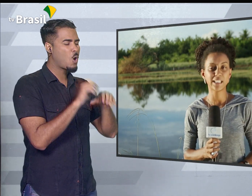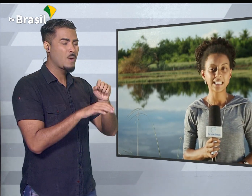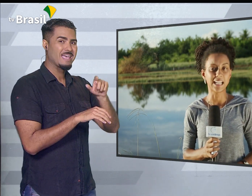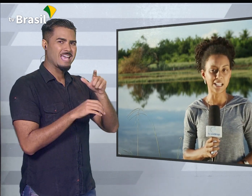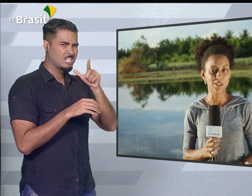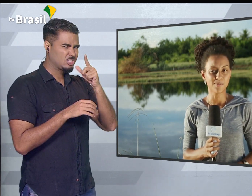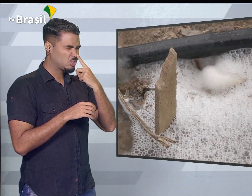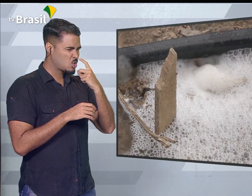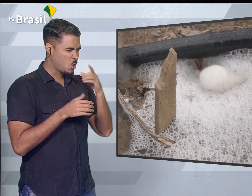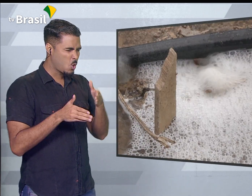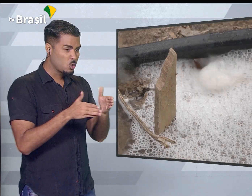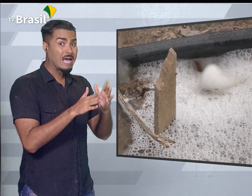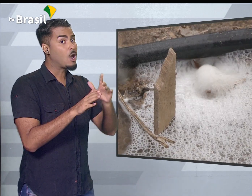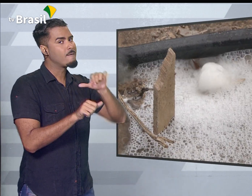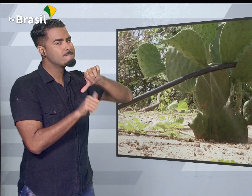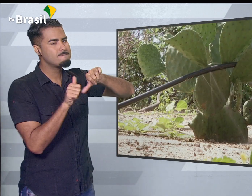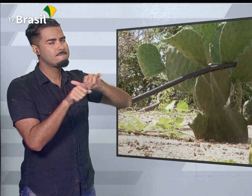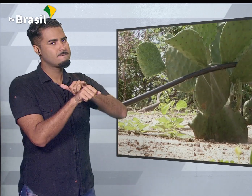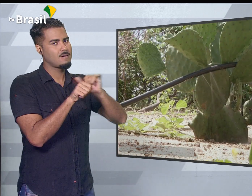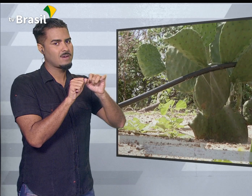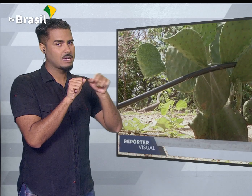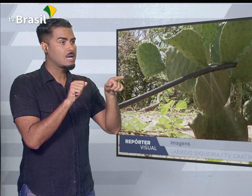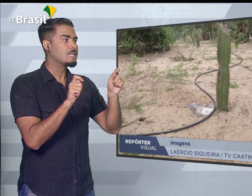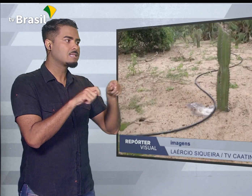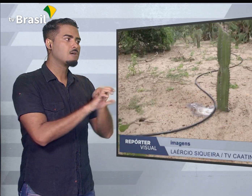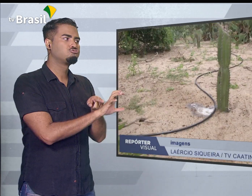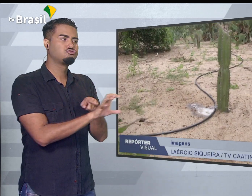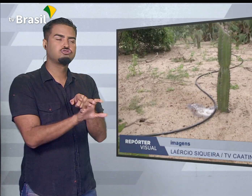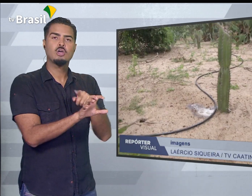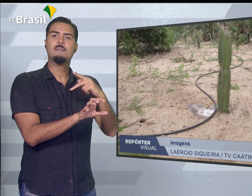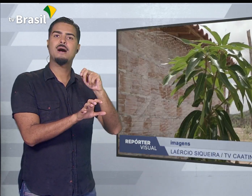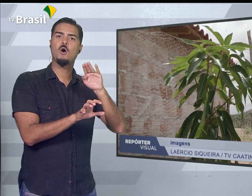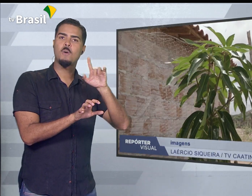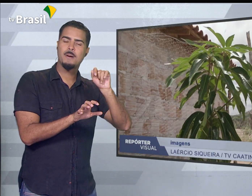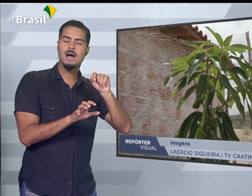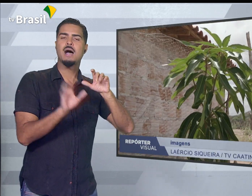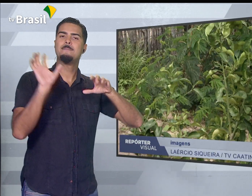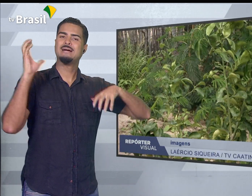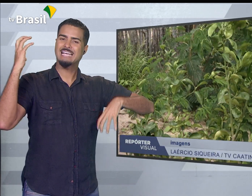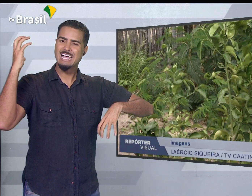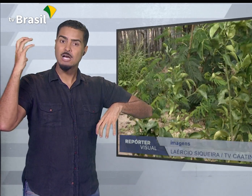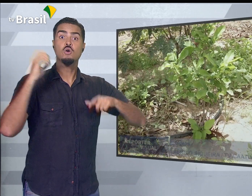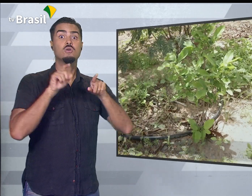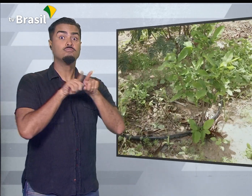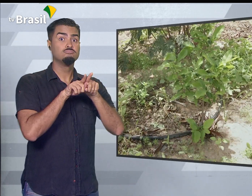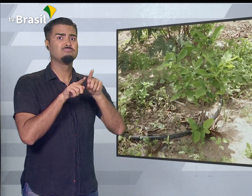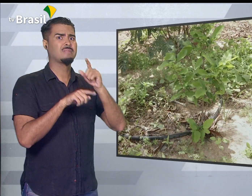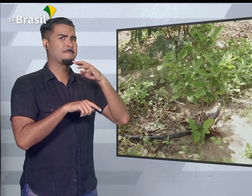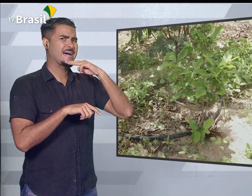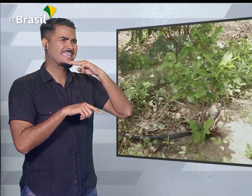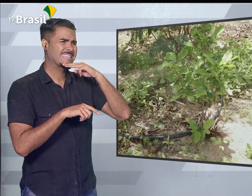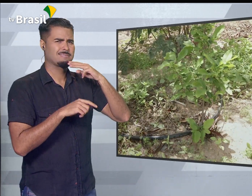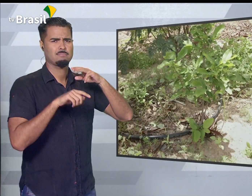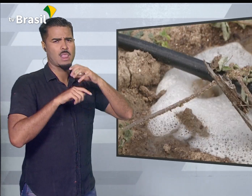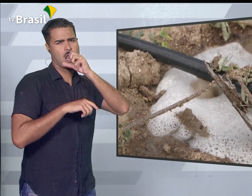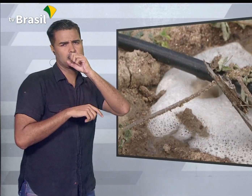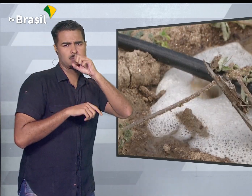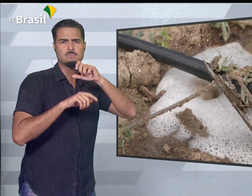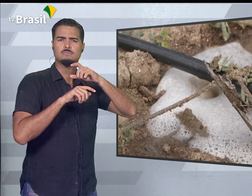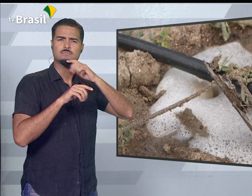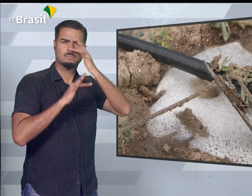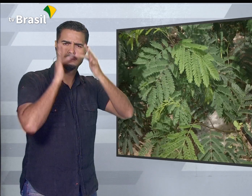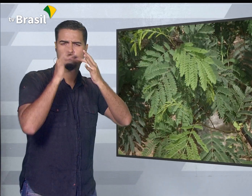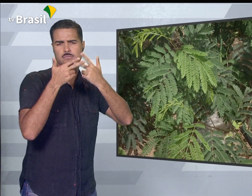outra finalidade. A água serve para irrigar a palma, mandacaru, mangueira, laranjeira e outras variedades.